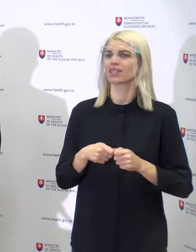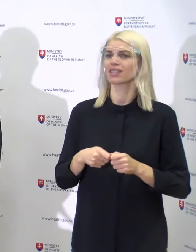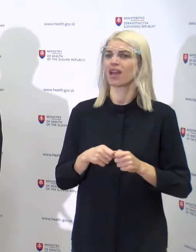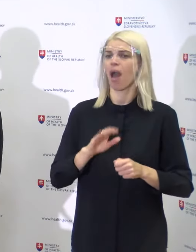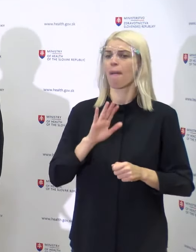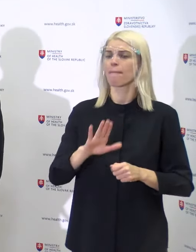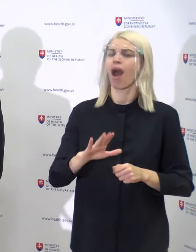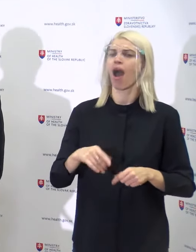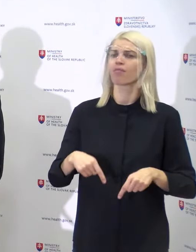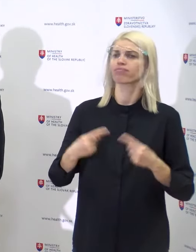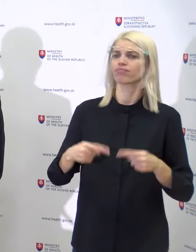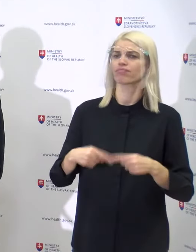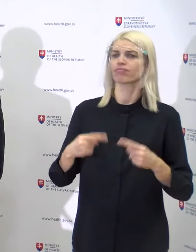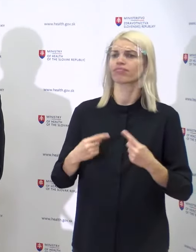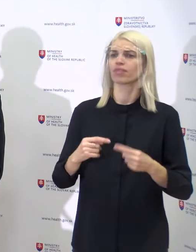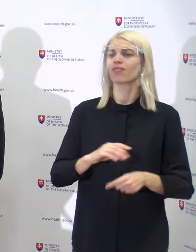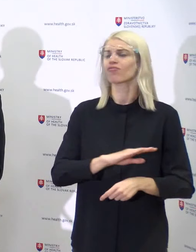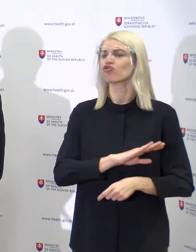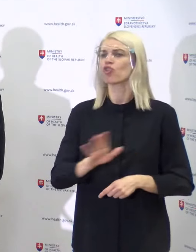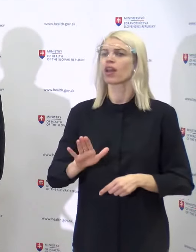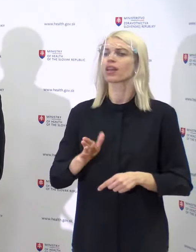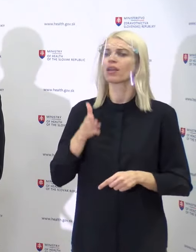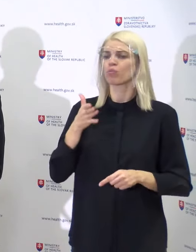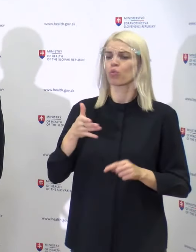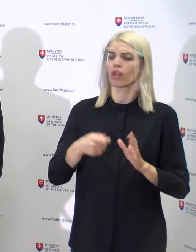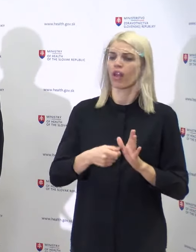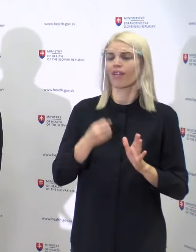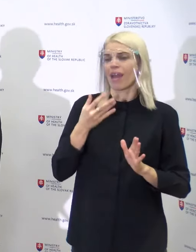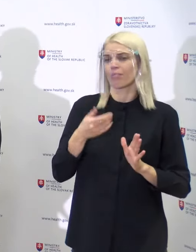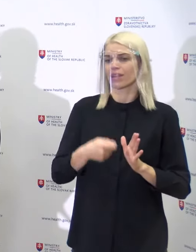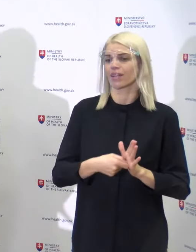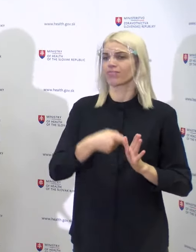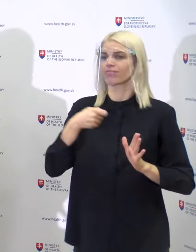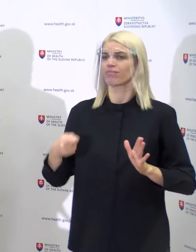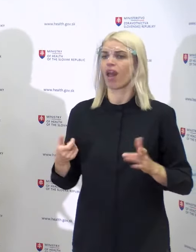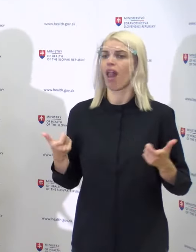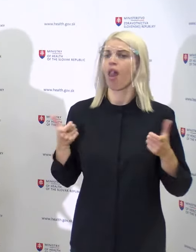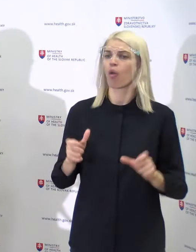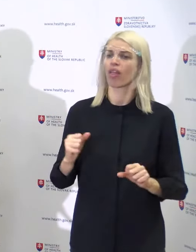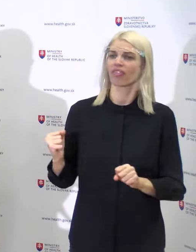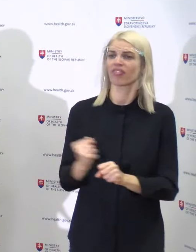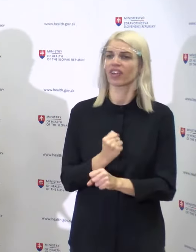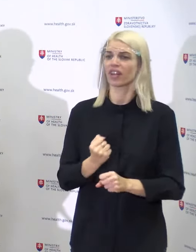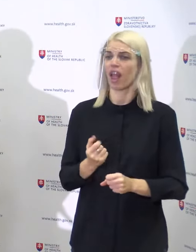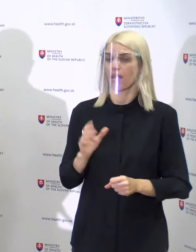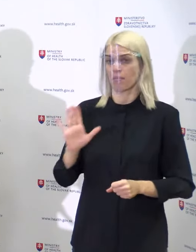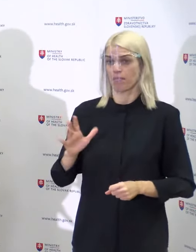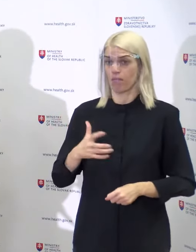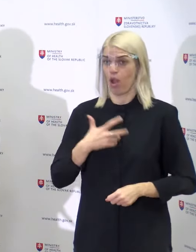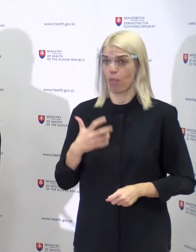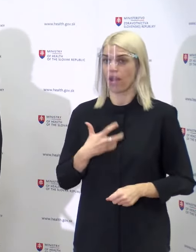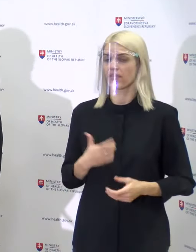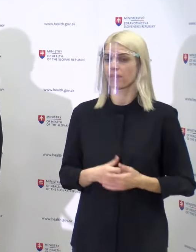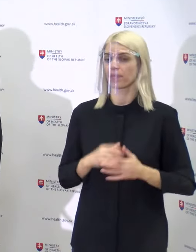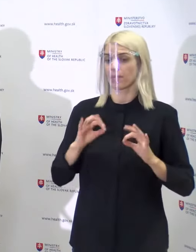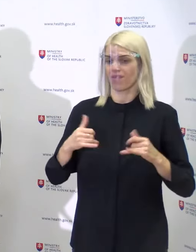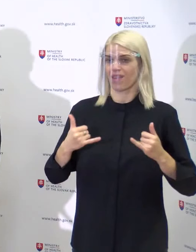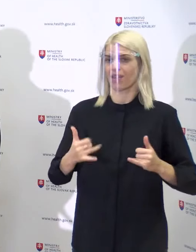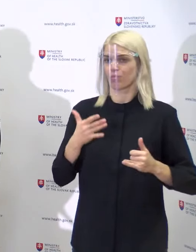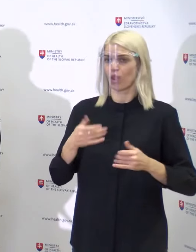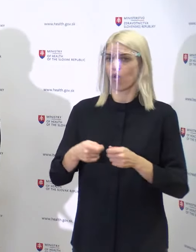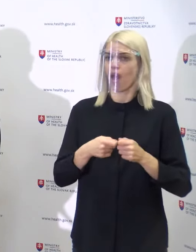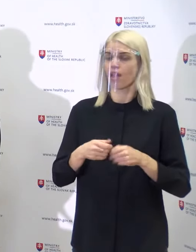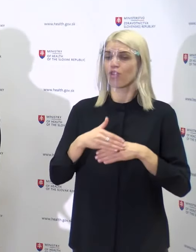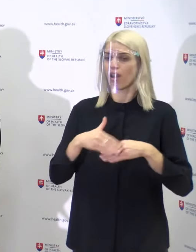prvý lockdown pre všetky kategórie, ako to máte prediskutované? Ako som povedal, to bude predmetom rokovania dnešnej koaličnej